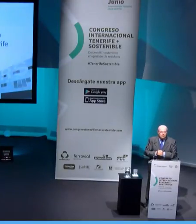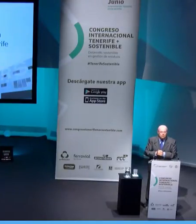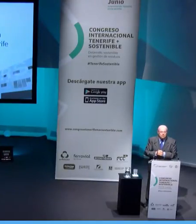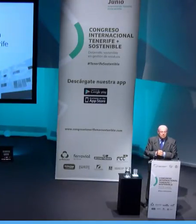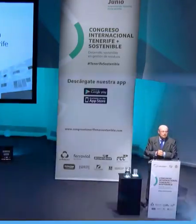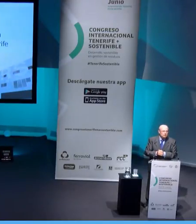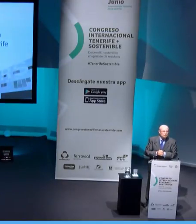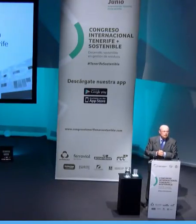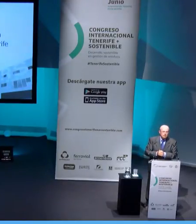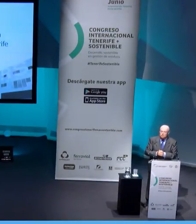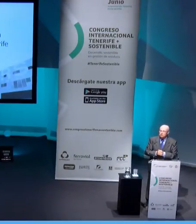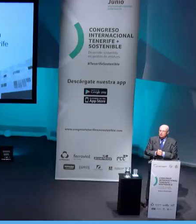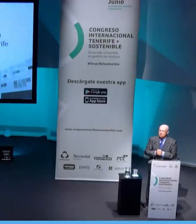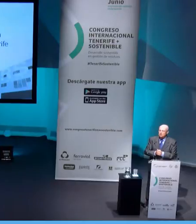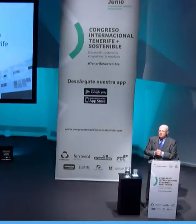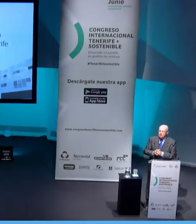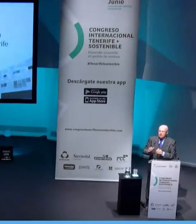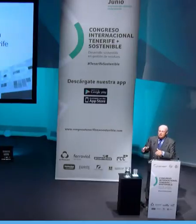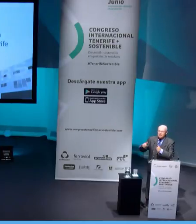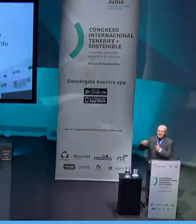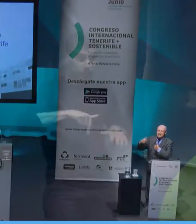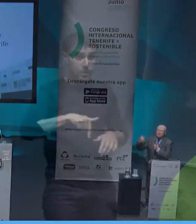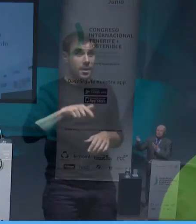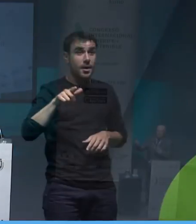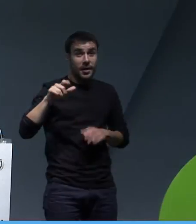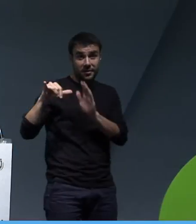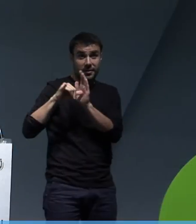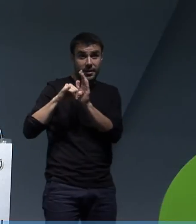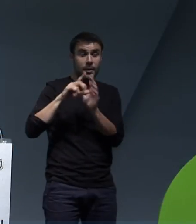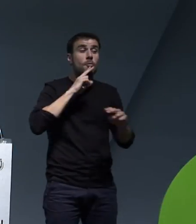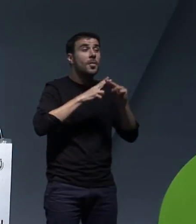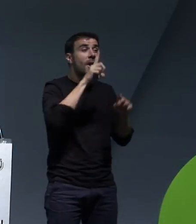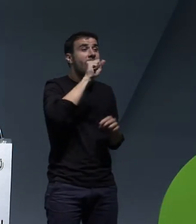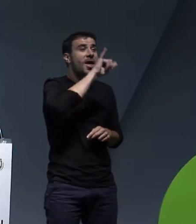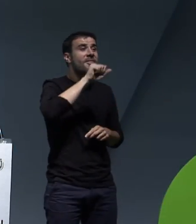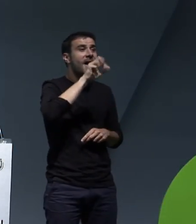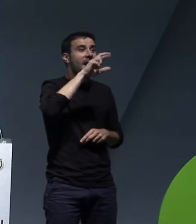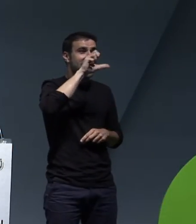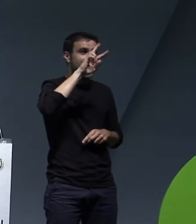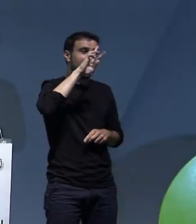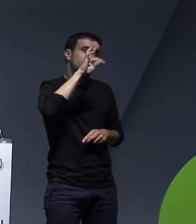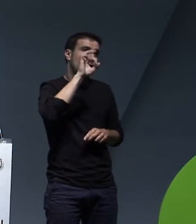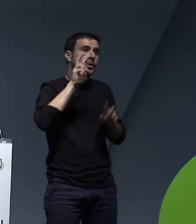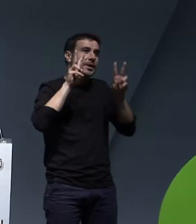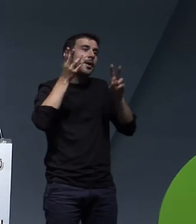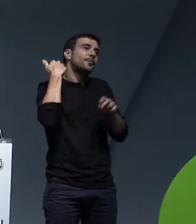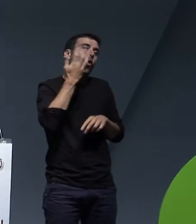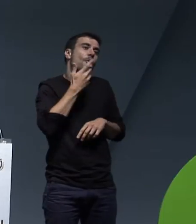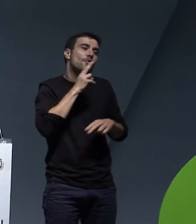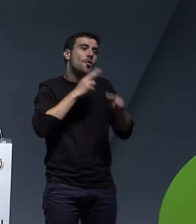esta fabulosa instalación en la que nos encontramos, estaba el lazareto, lo digo entre comillas, así se le